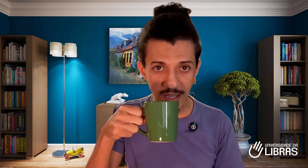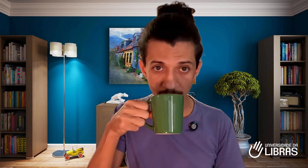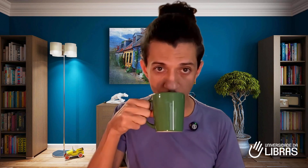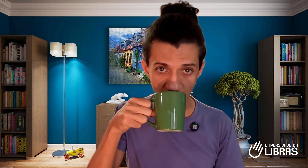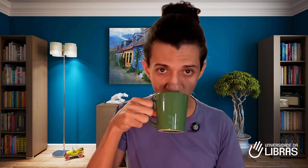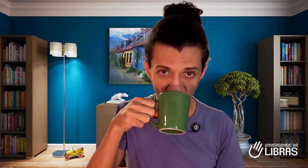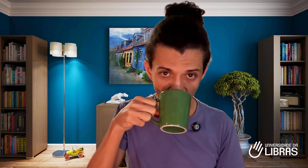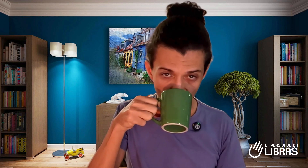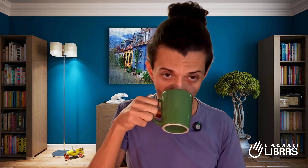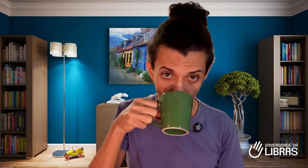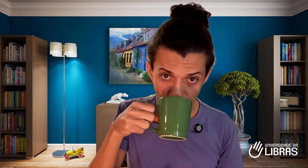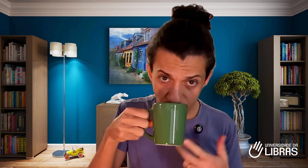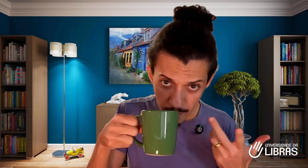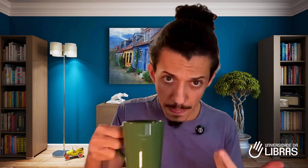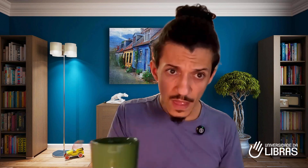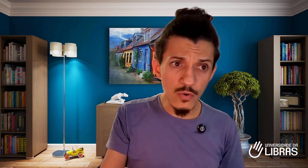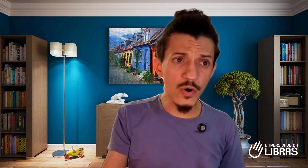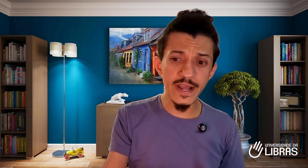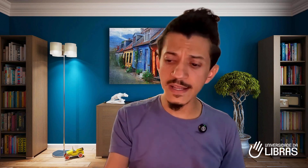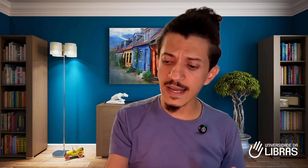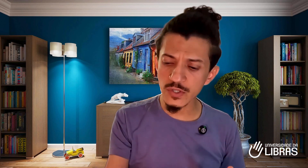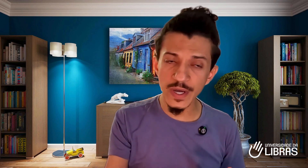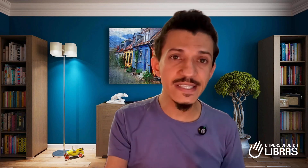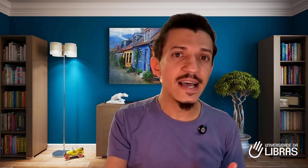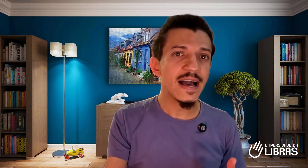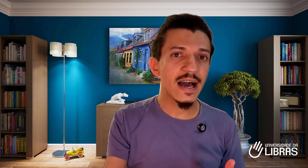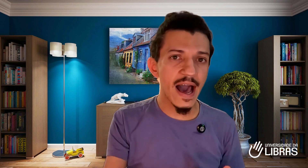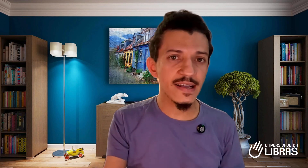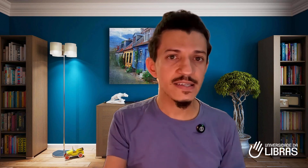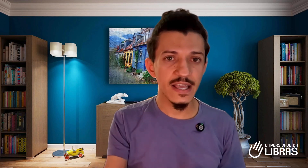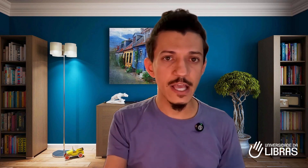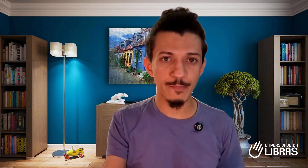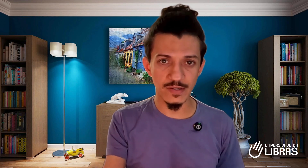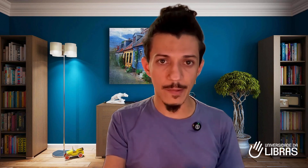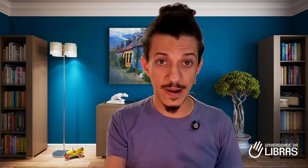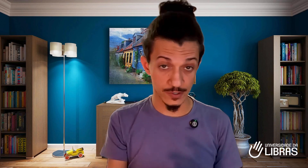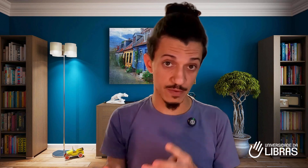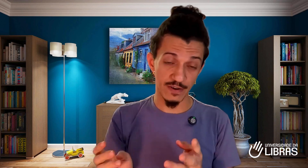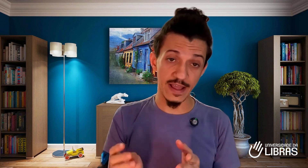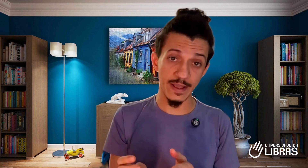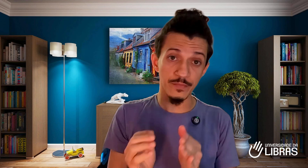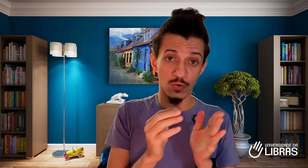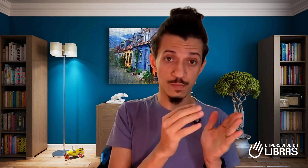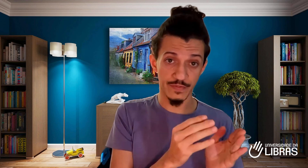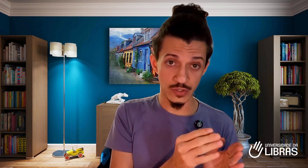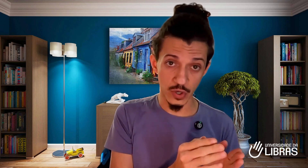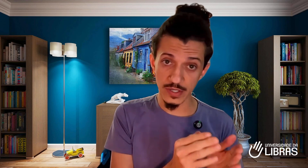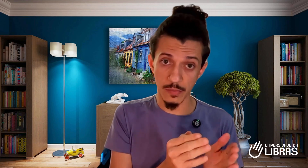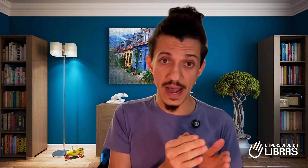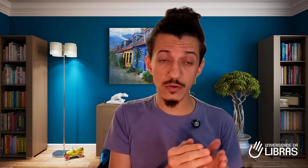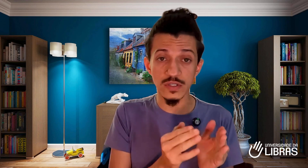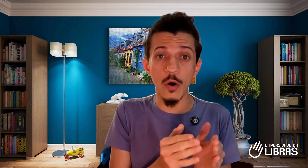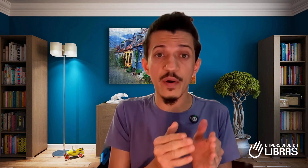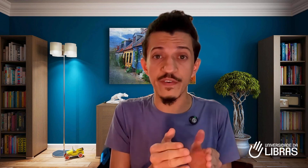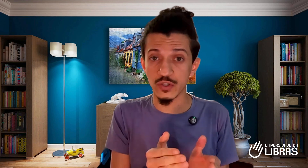também com orientações claras e passo a passo. Como eu falei, os professores do método são professores